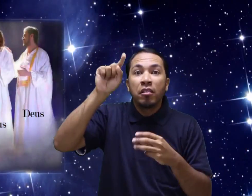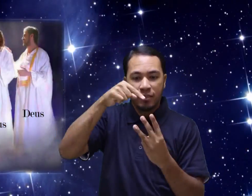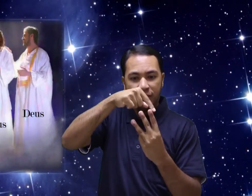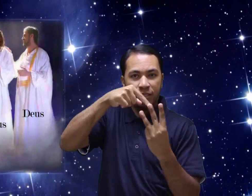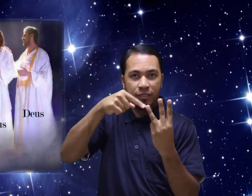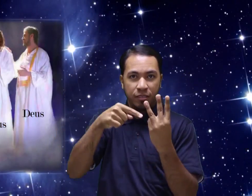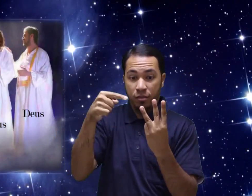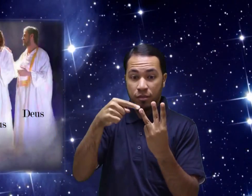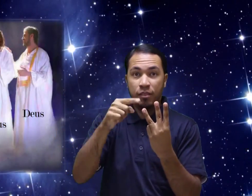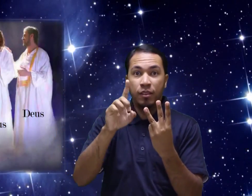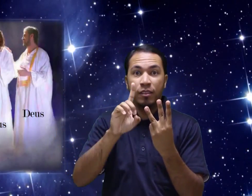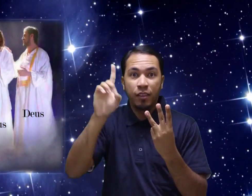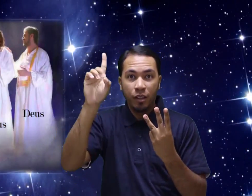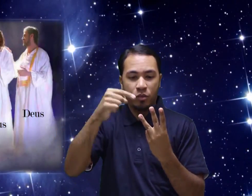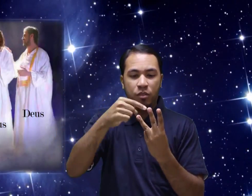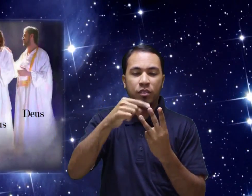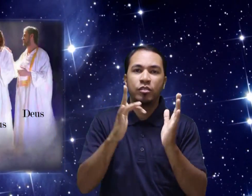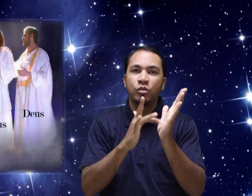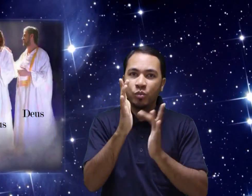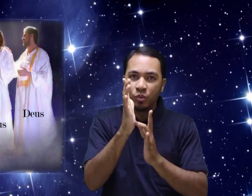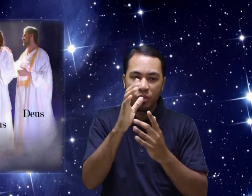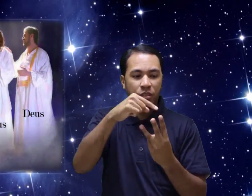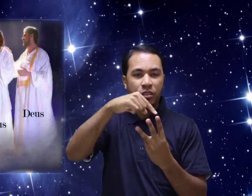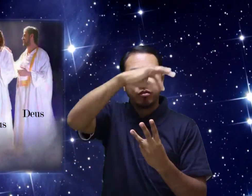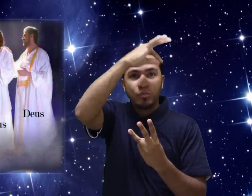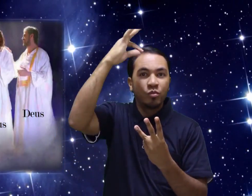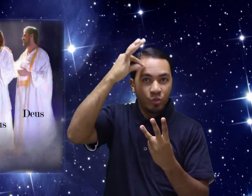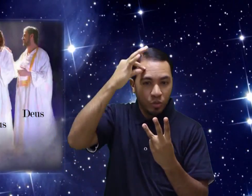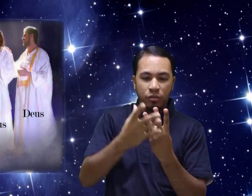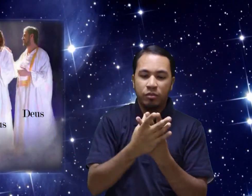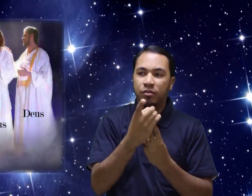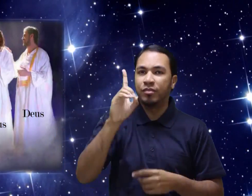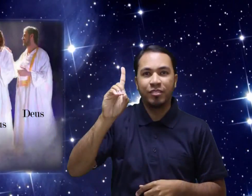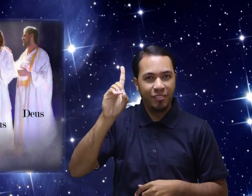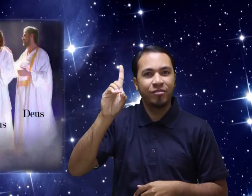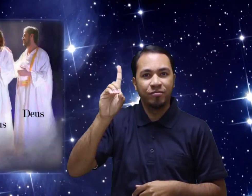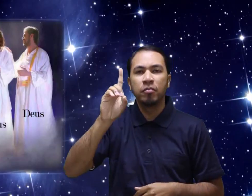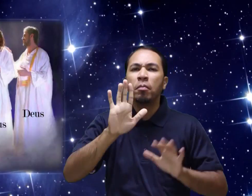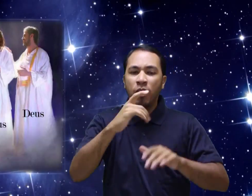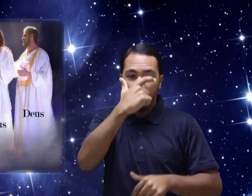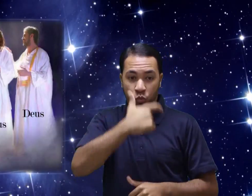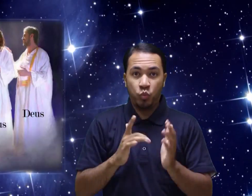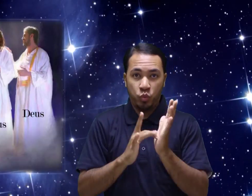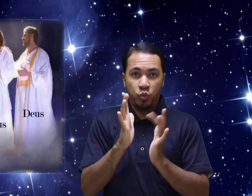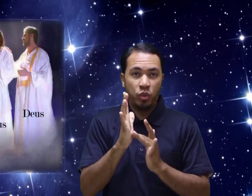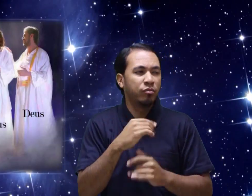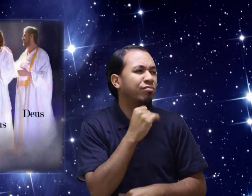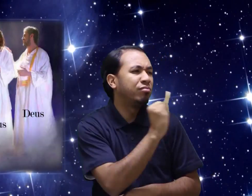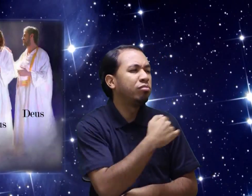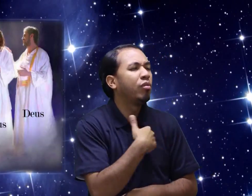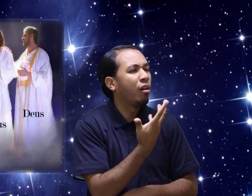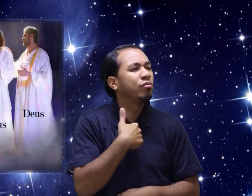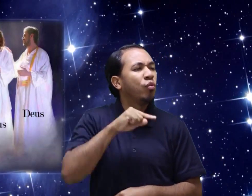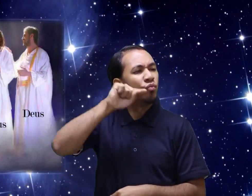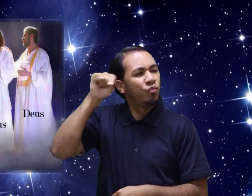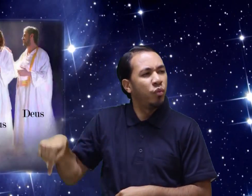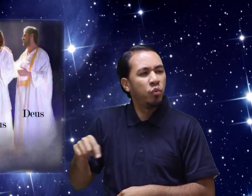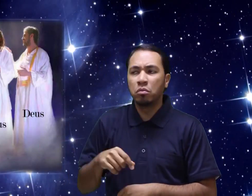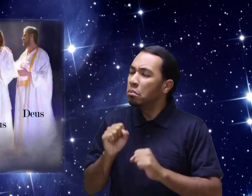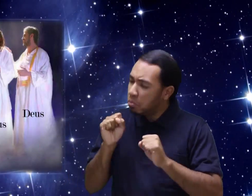a Trindade reunida estabeleceu o plano da salvação. Jesus se ofereceu para vir